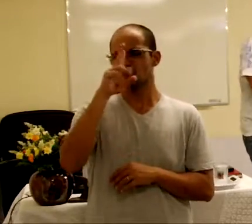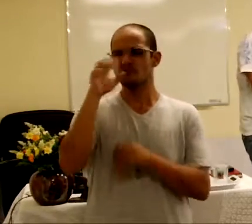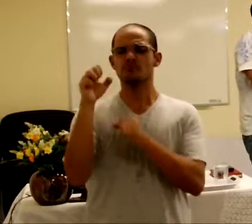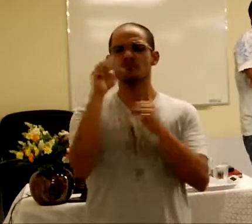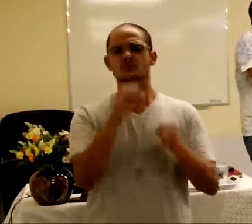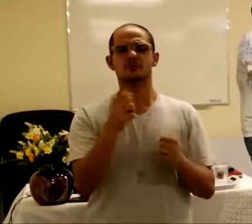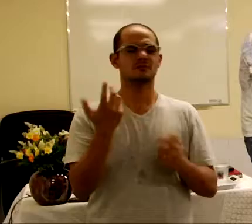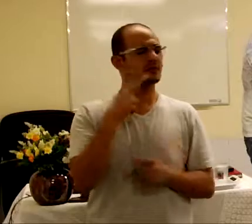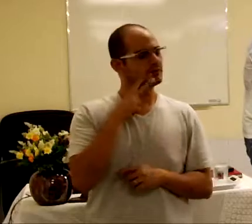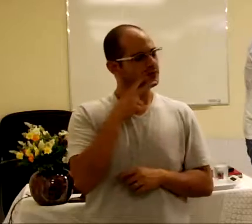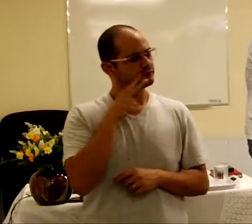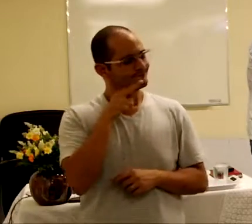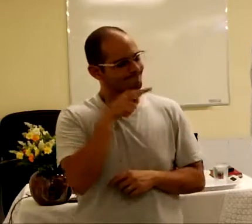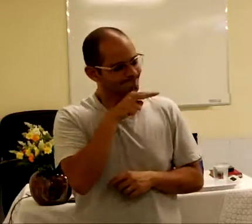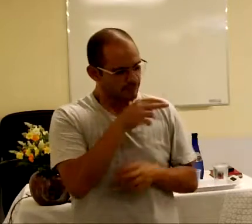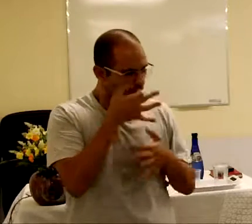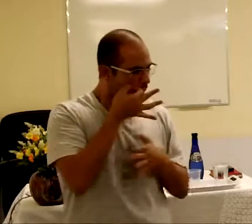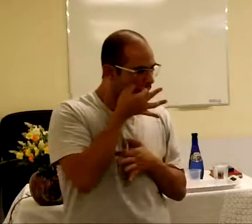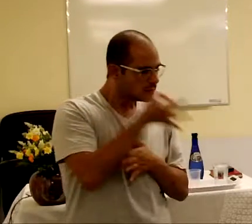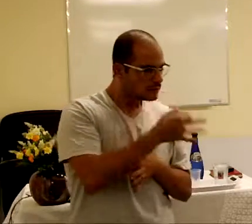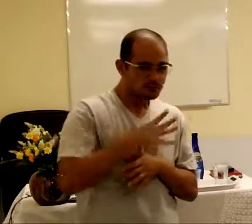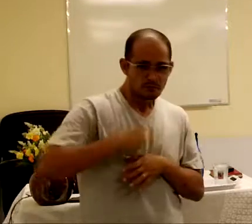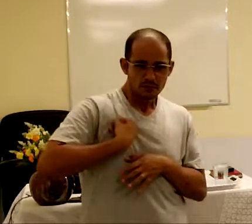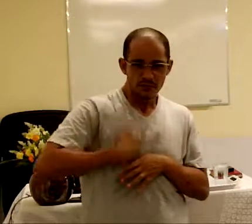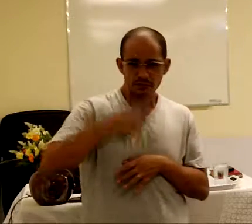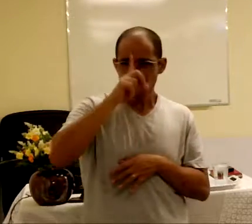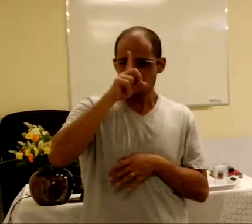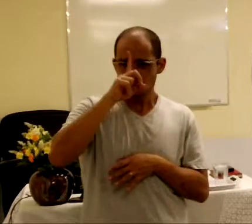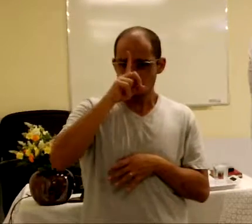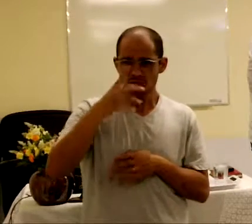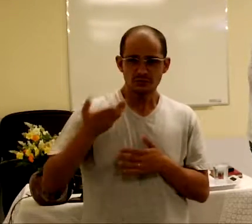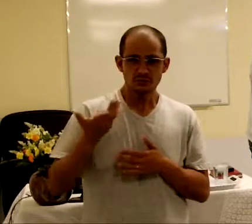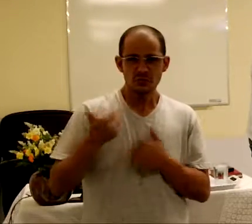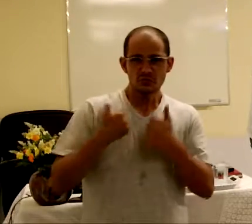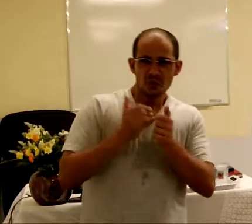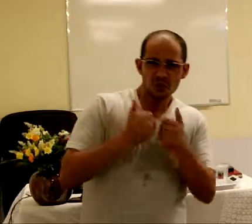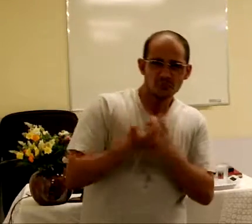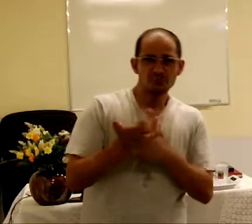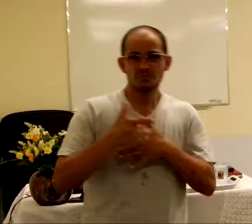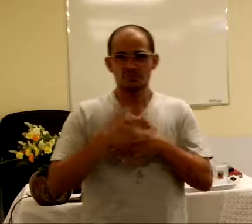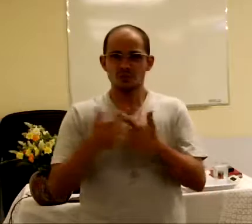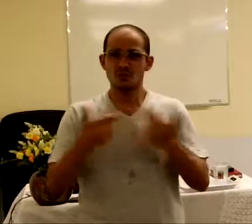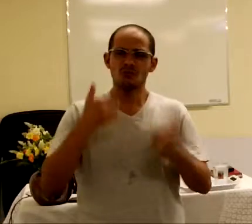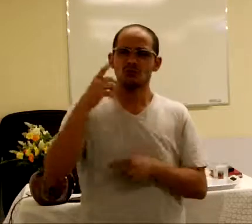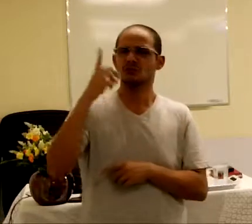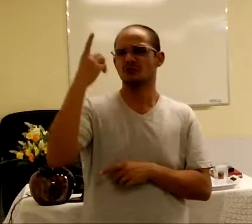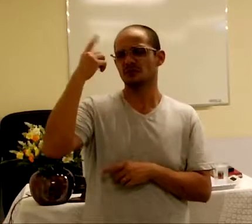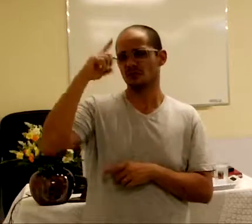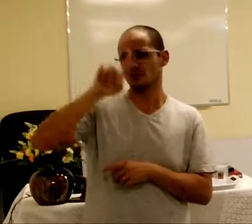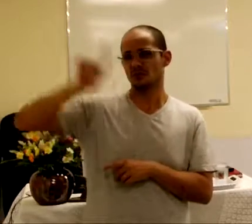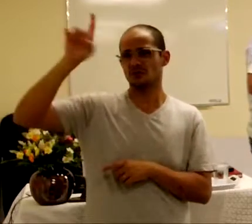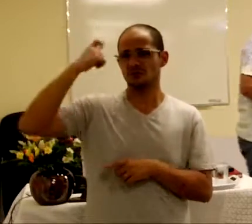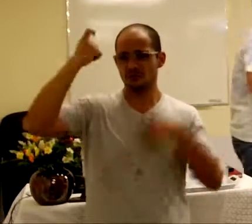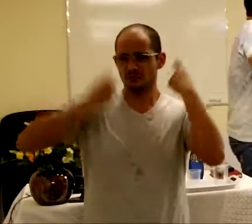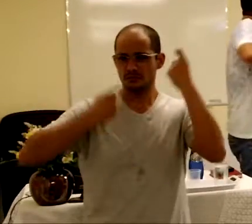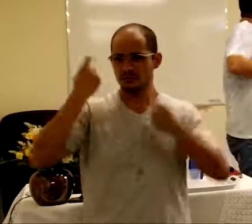atenção num detalhezinho do meu dia a dia, eu estou no ônibus, eu estou no médico. Como é que Deus vai vai se preocupar com isso,